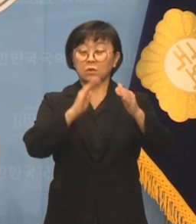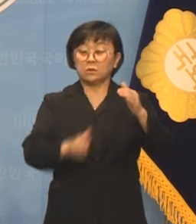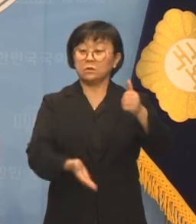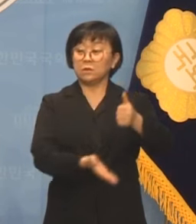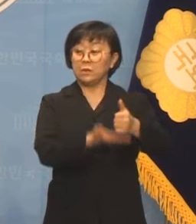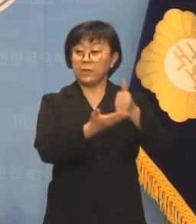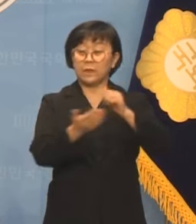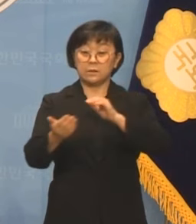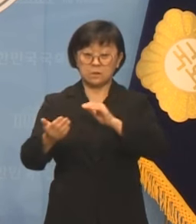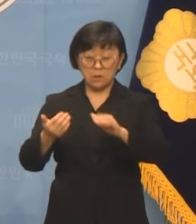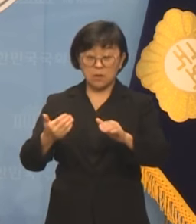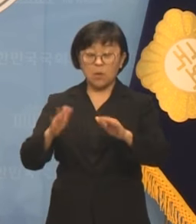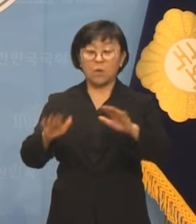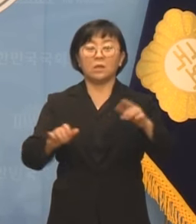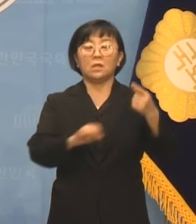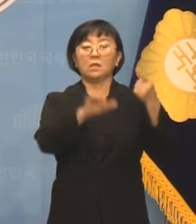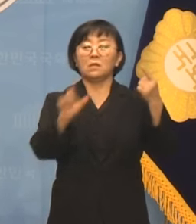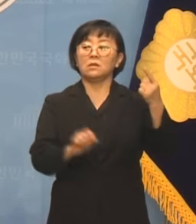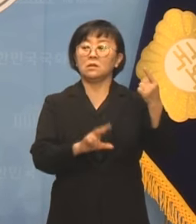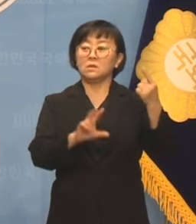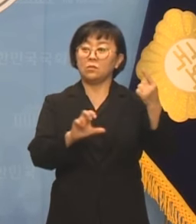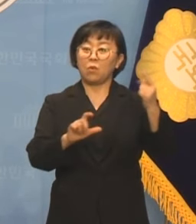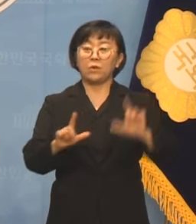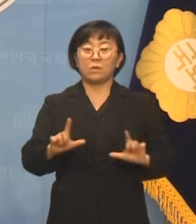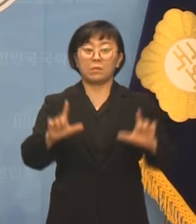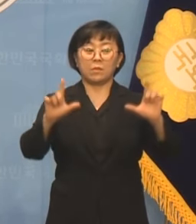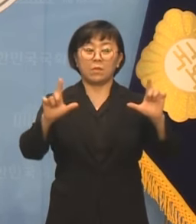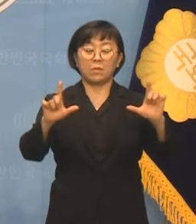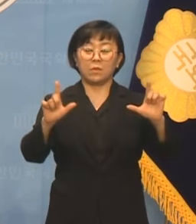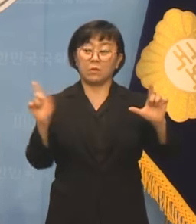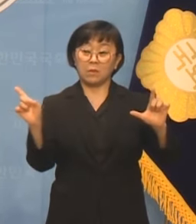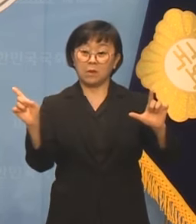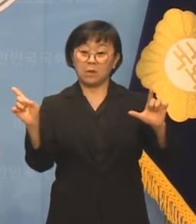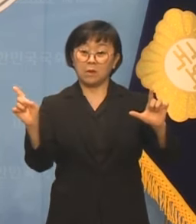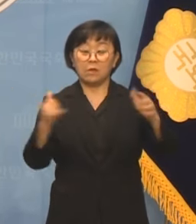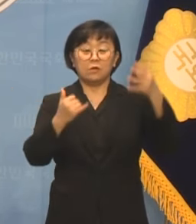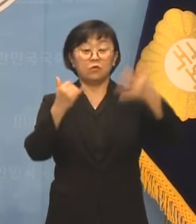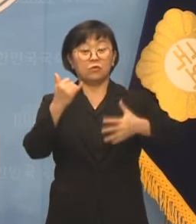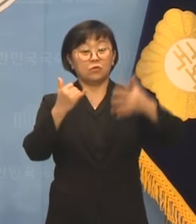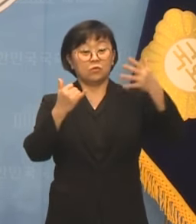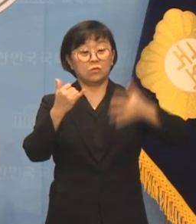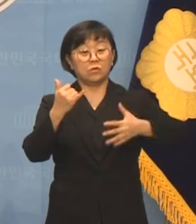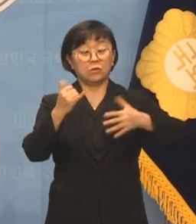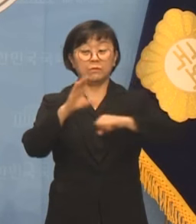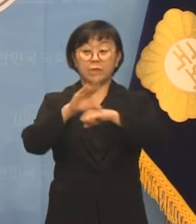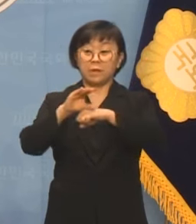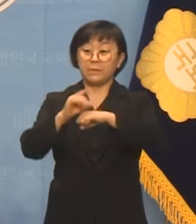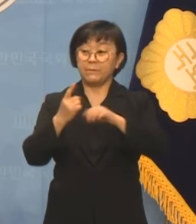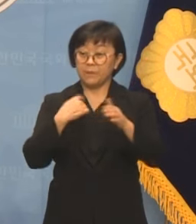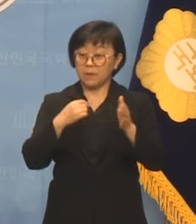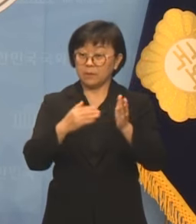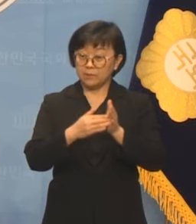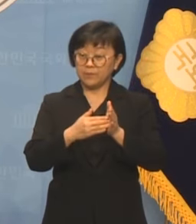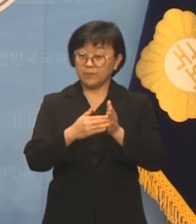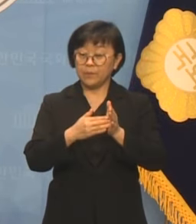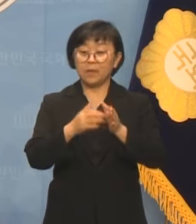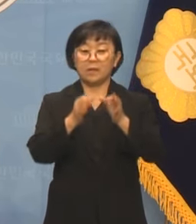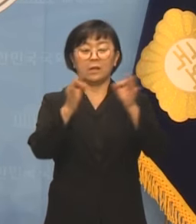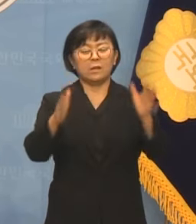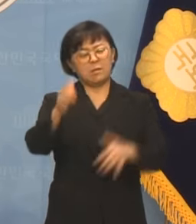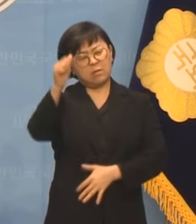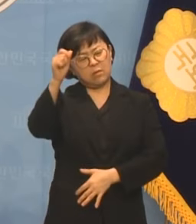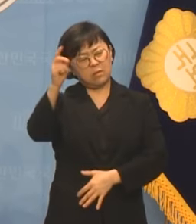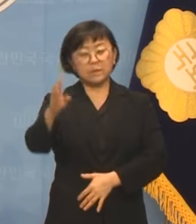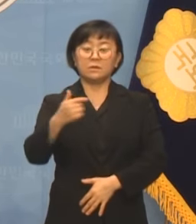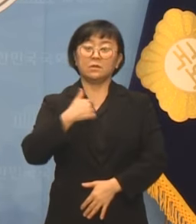전 올 1월 25일경에 이런 유튜브를 방영했습니다. 그동안 여러 번에